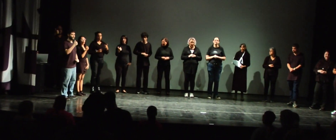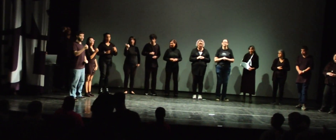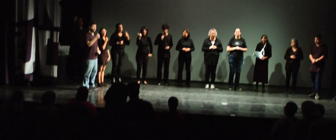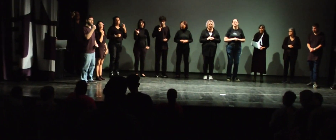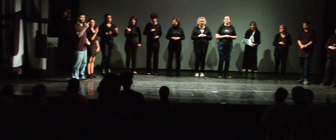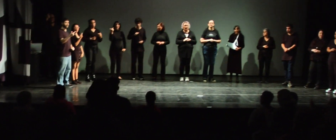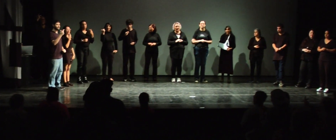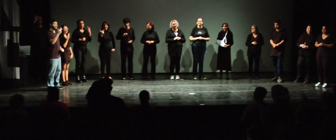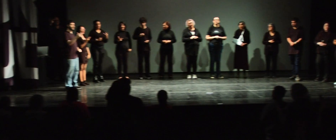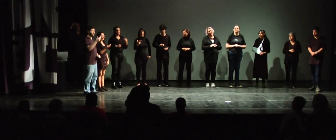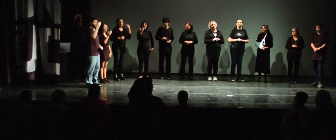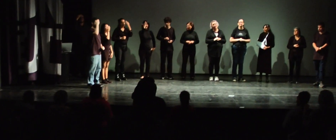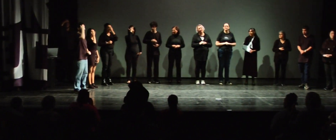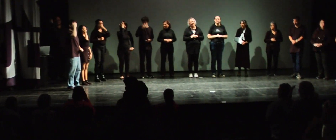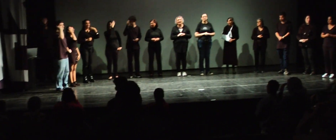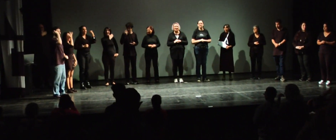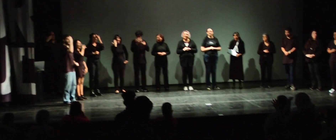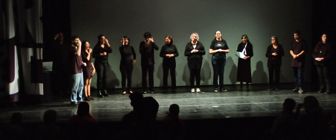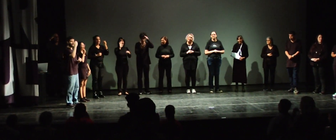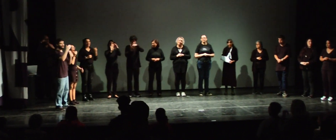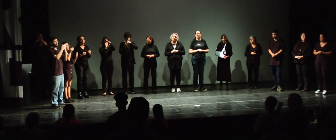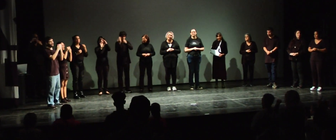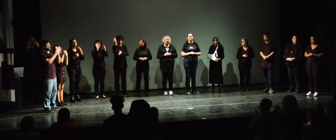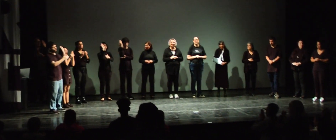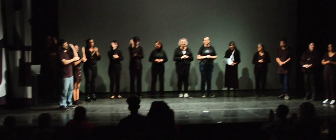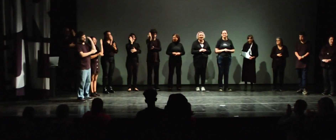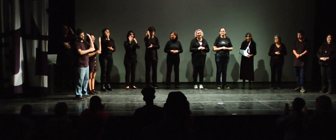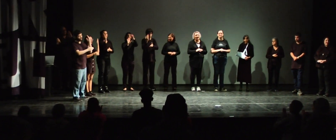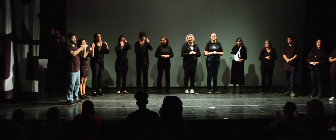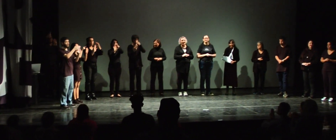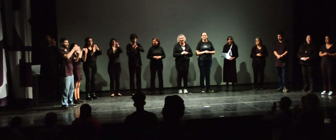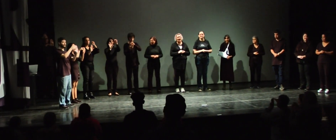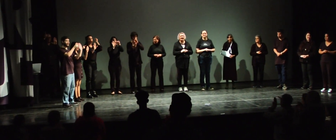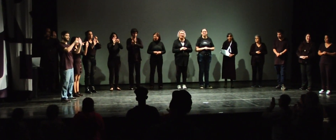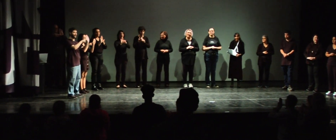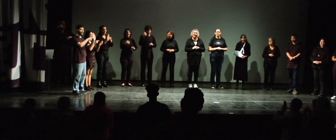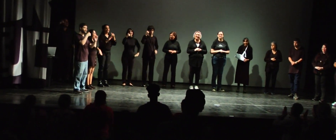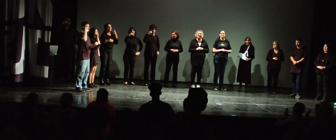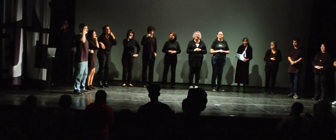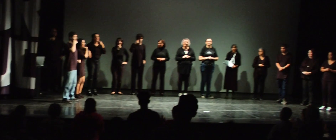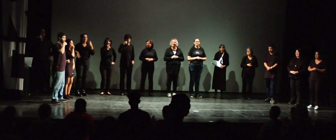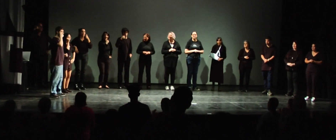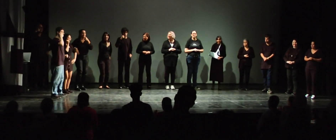Um, dois, três, testa, cara, mão, cotovelo, pontapé,